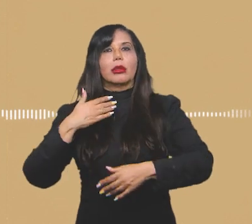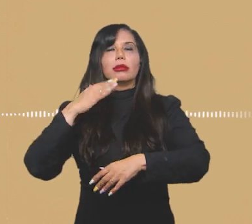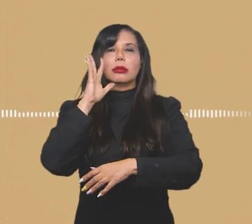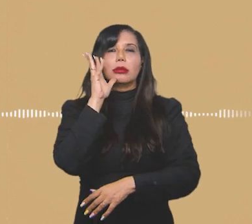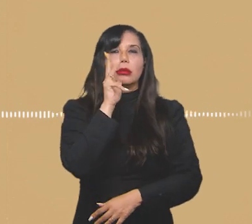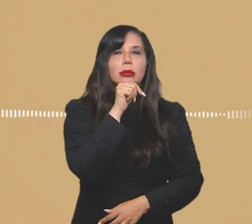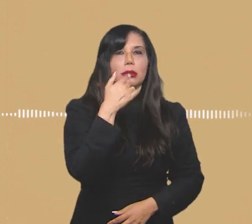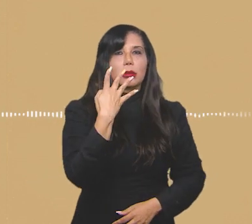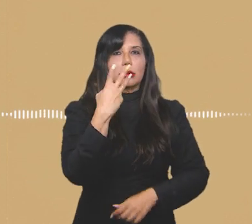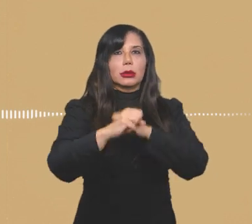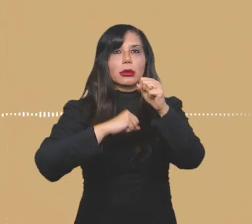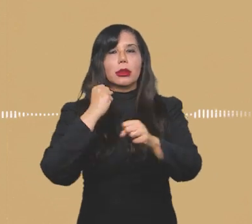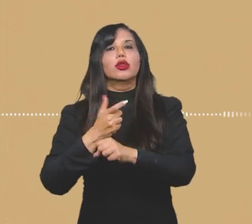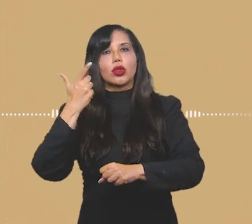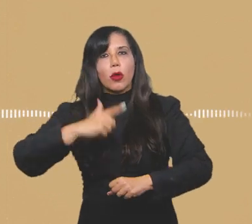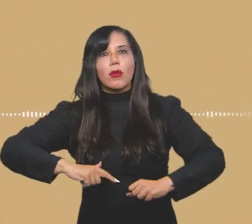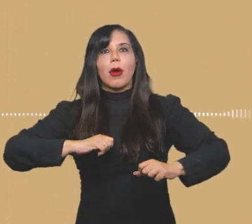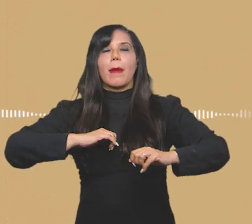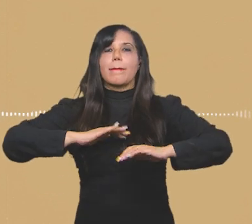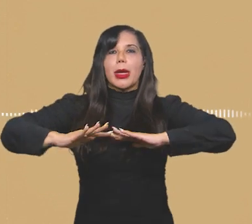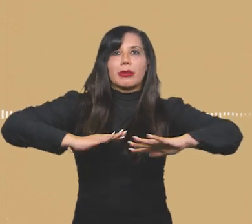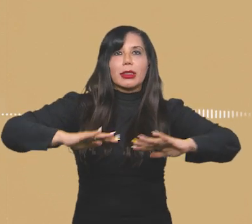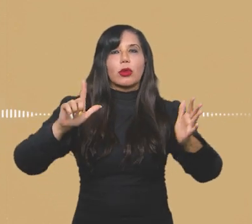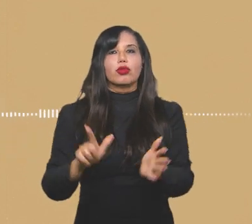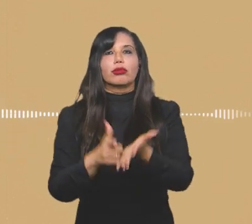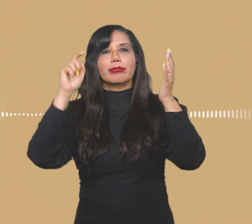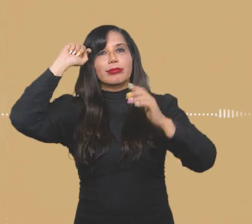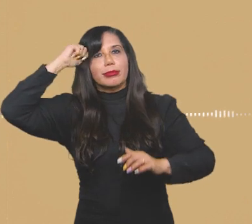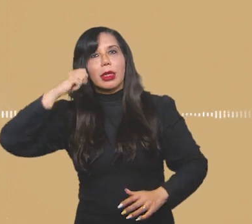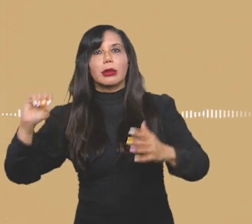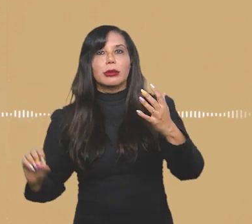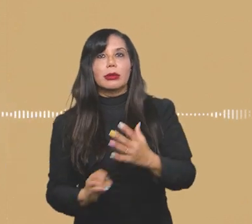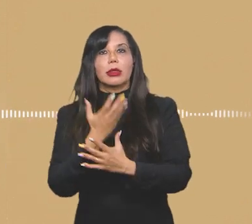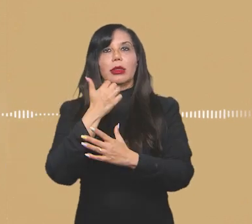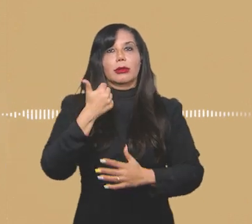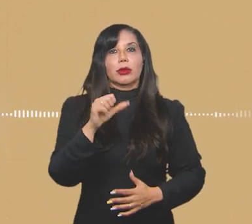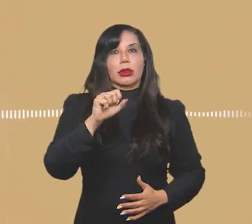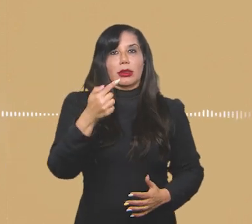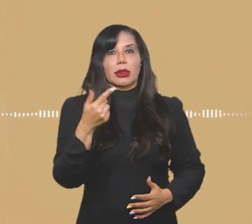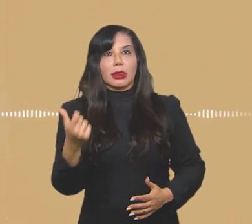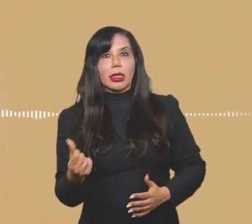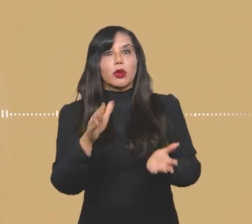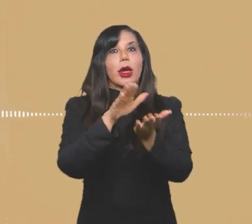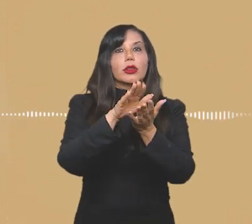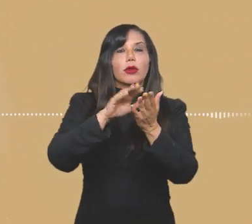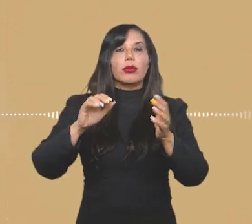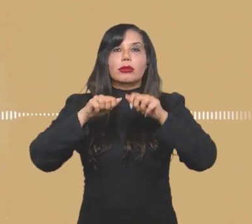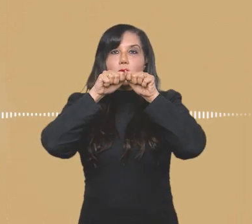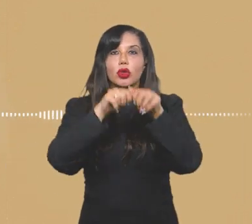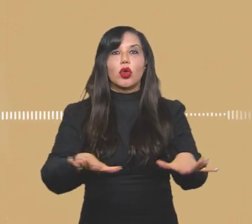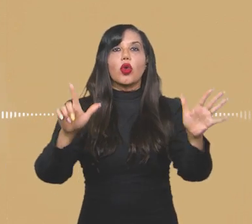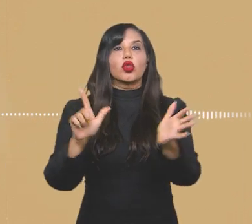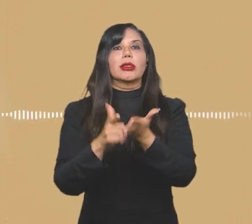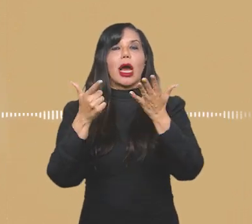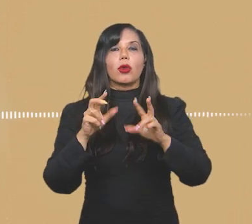Após esse início, demorariam 43 anos até que uma nova manifestação da imprensa negra surgisse. Foi apenas em 1876, no